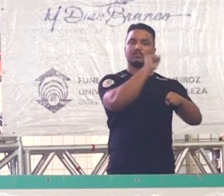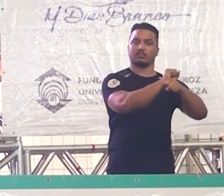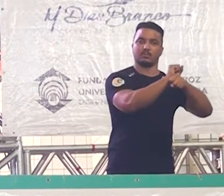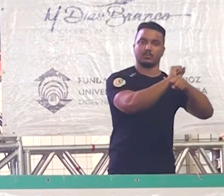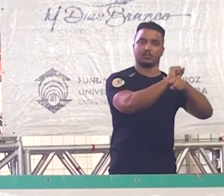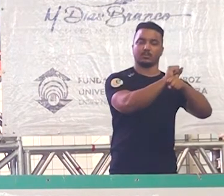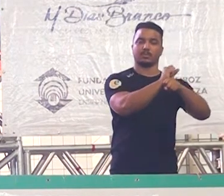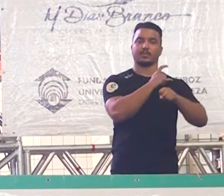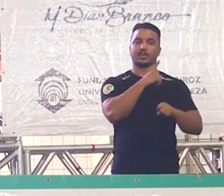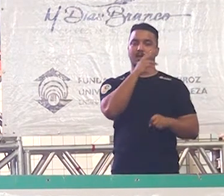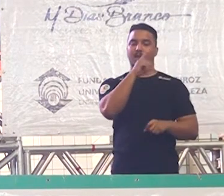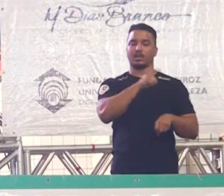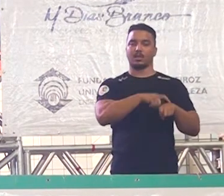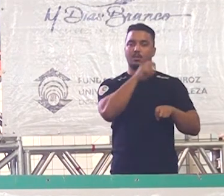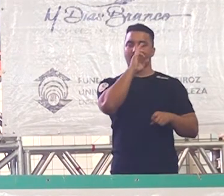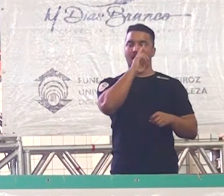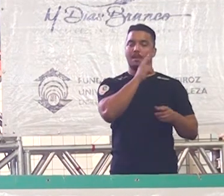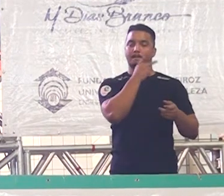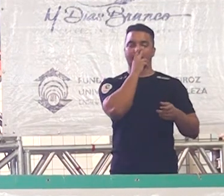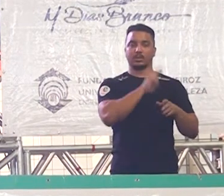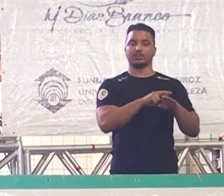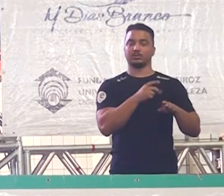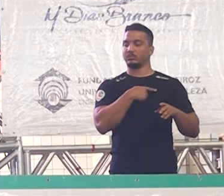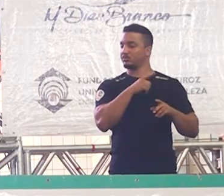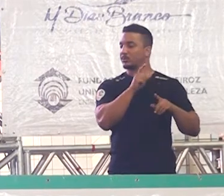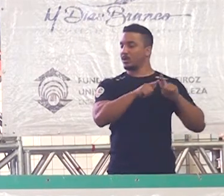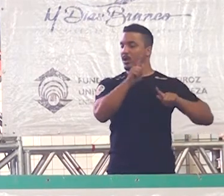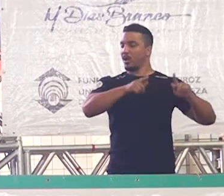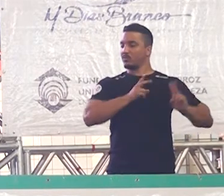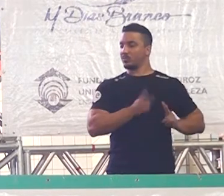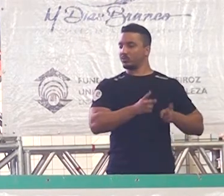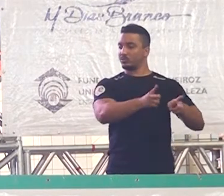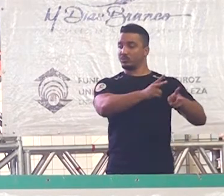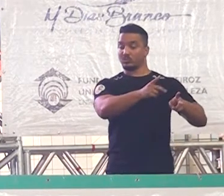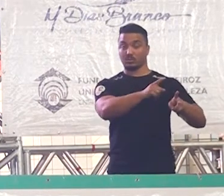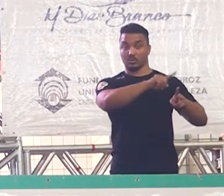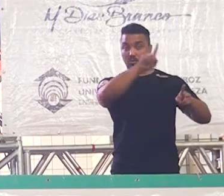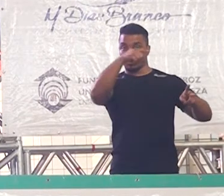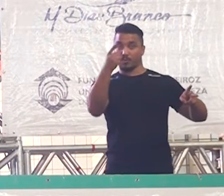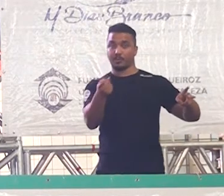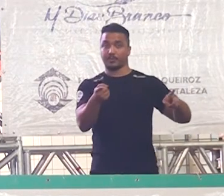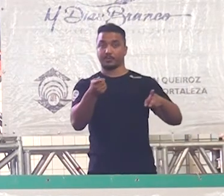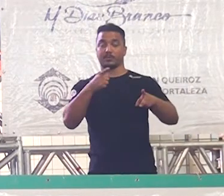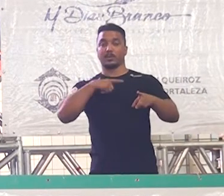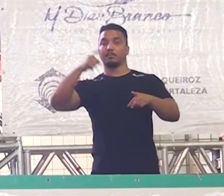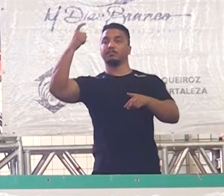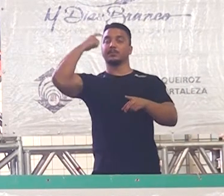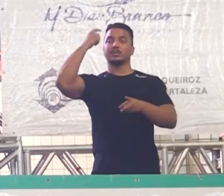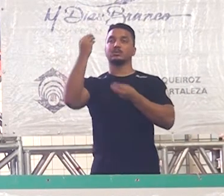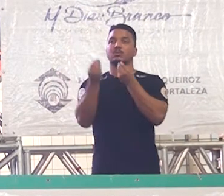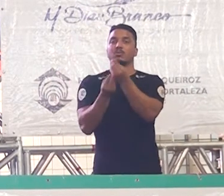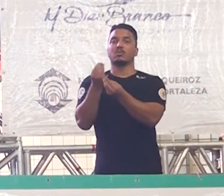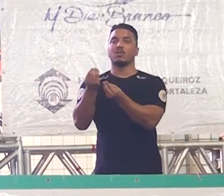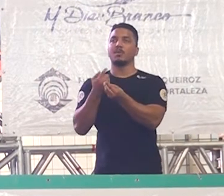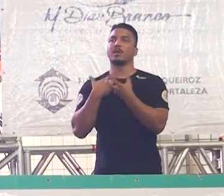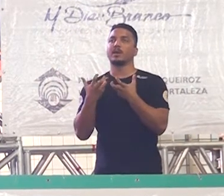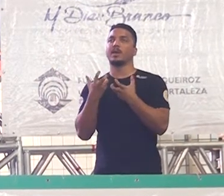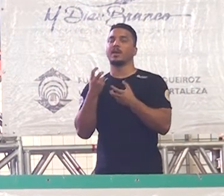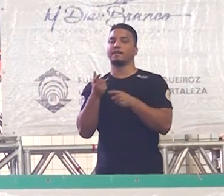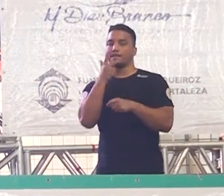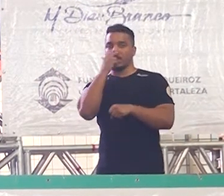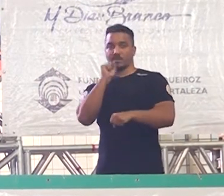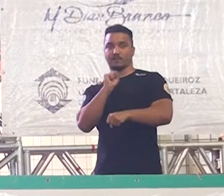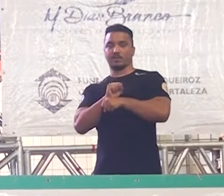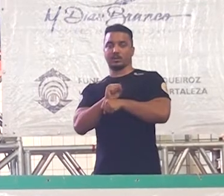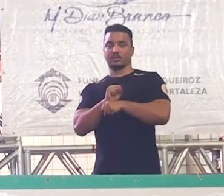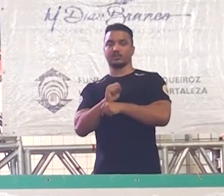você tem aí tempo de reação, você não vai mexer nada no gráfico. Na segunda etapa, eu estou querendo que a gente tenha aí a